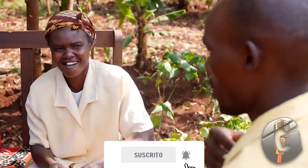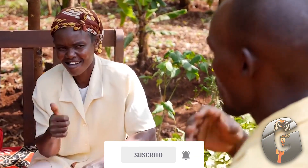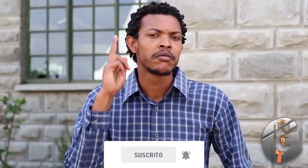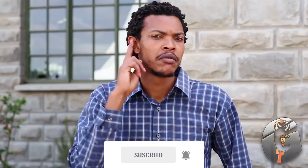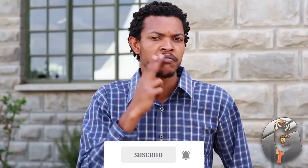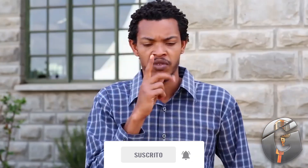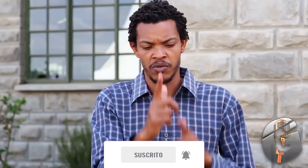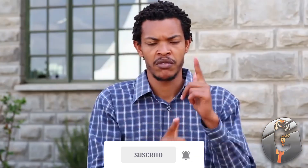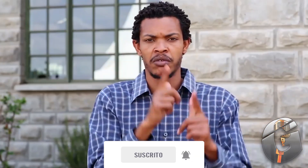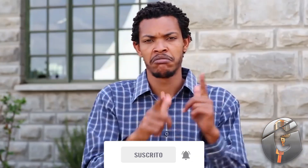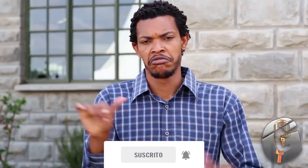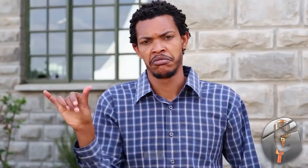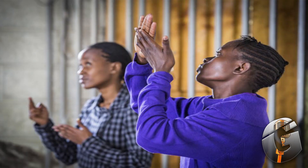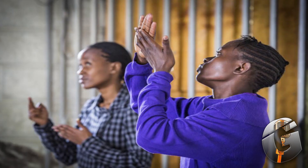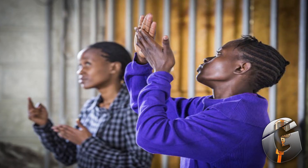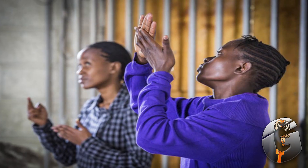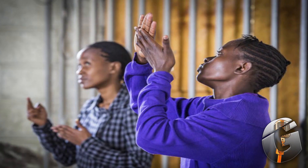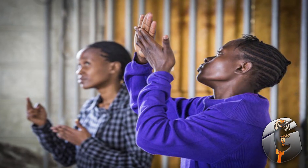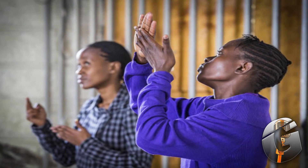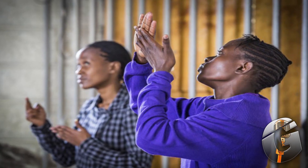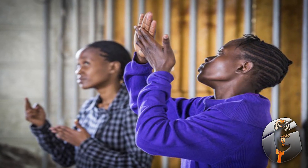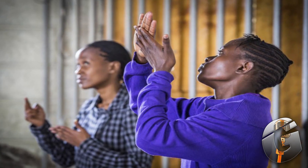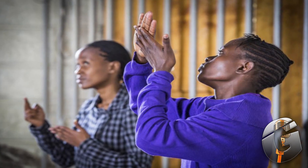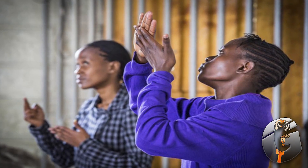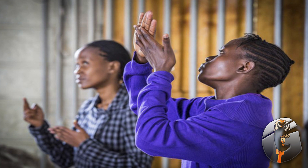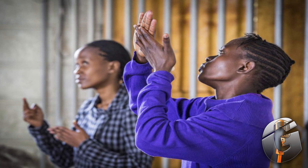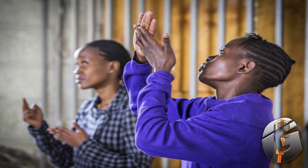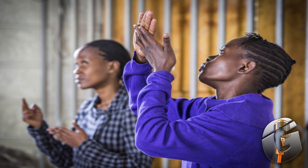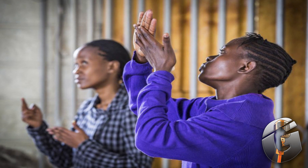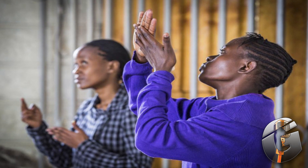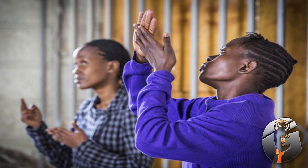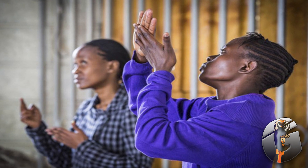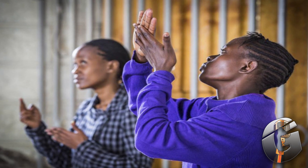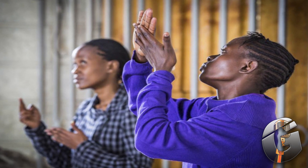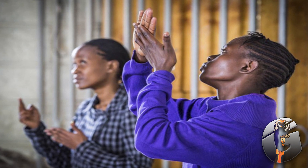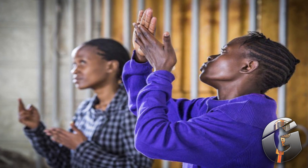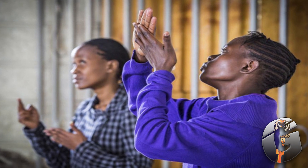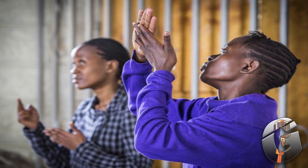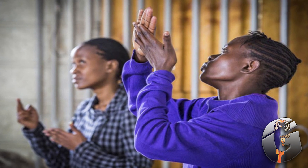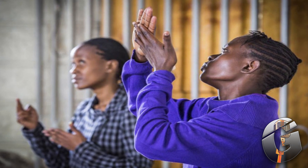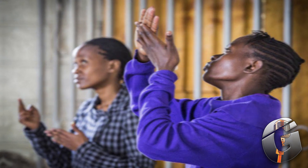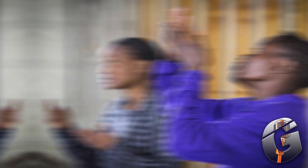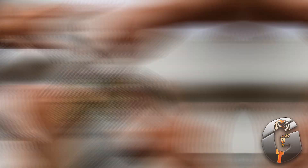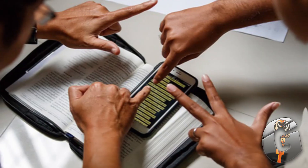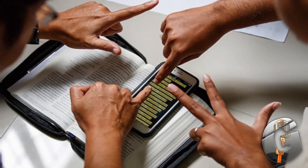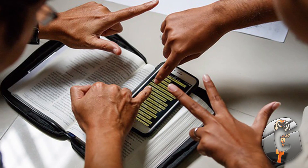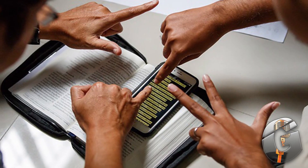organización que trabaja con la traducción de la Biblia al lenguaje de señas, esto con la finalidad de proporcionarlas en África y en el Medio Oriente,